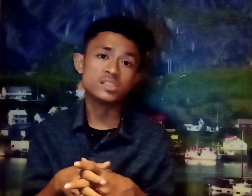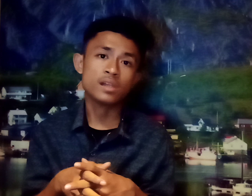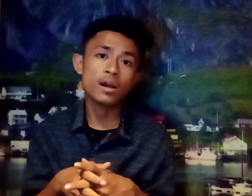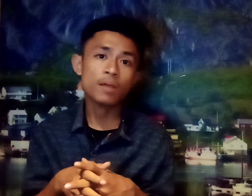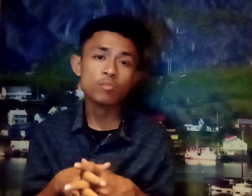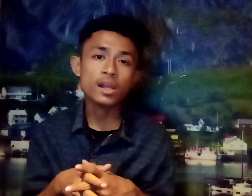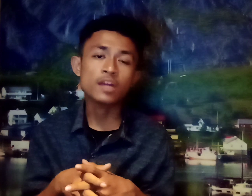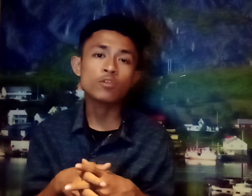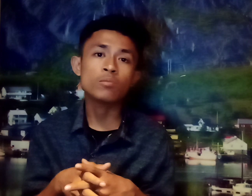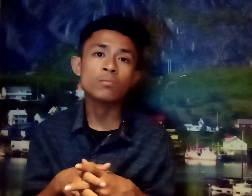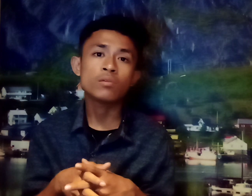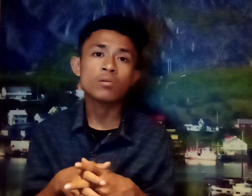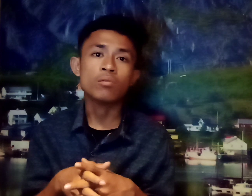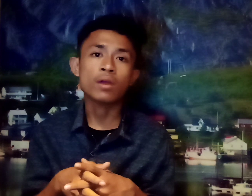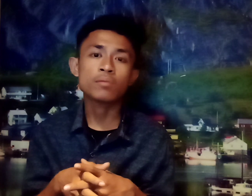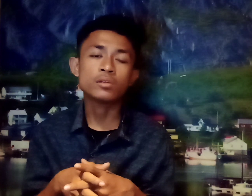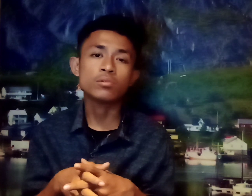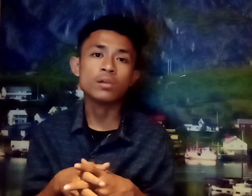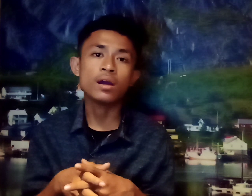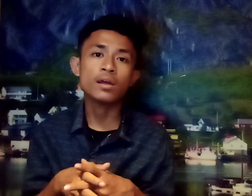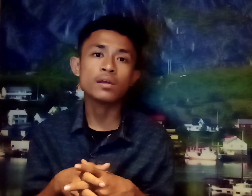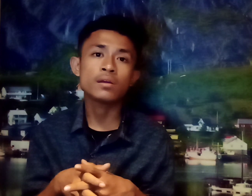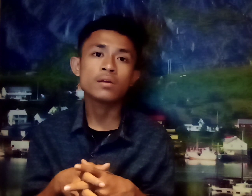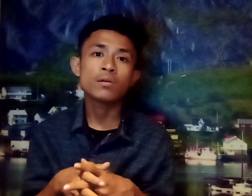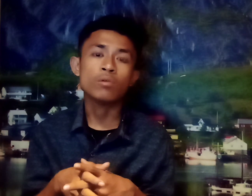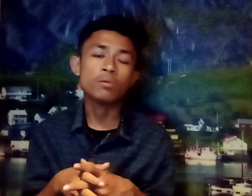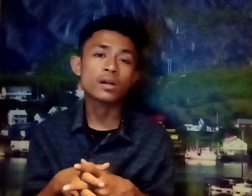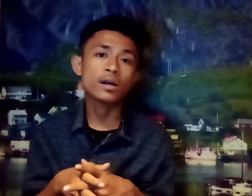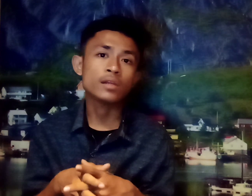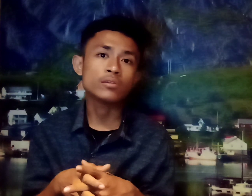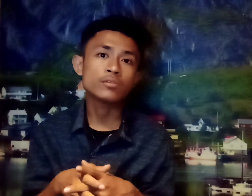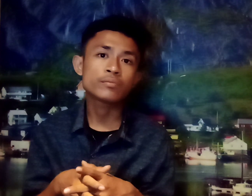warahmatullahi wabarakatuh. Wassalamualaikum warahmatullahi wabarakatuh.